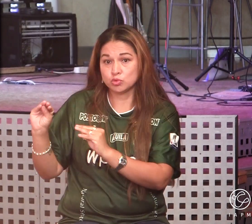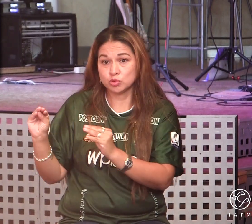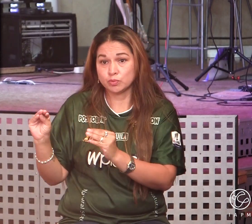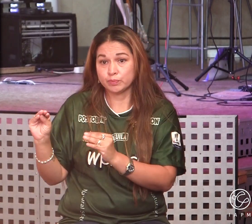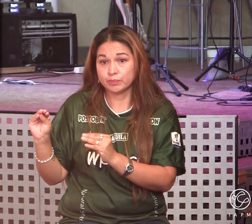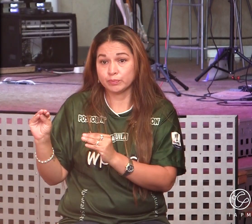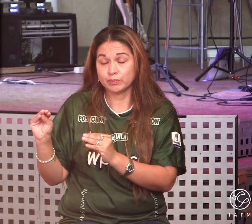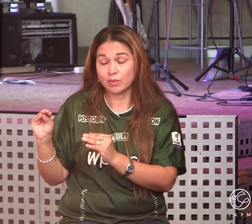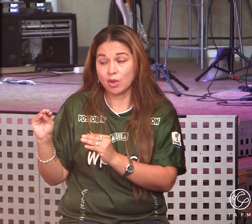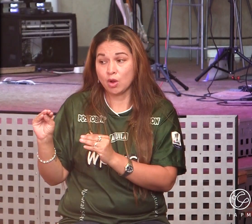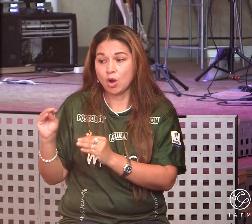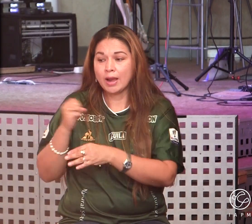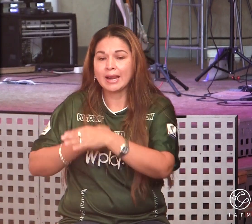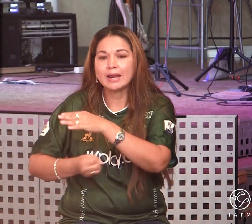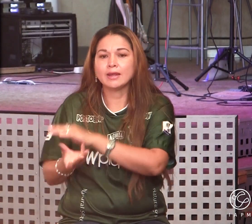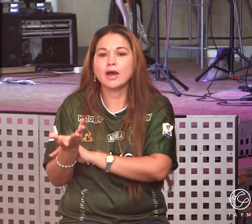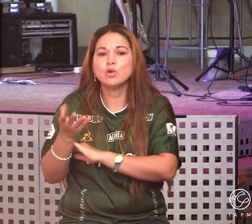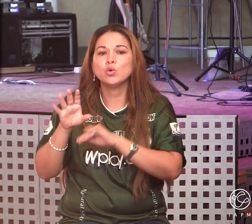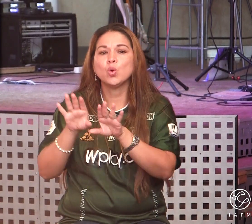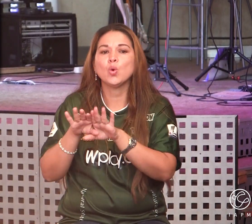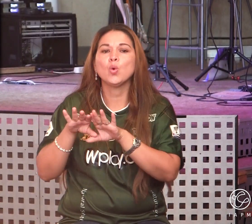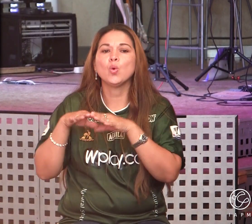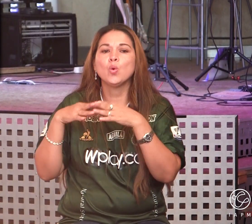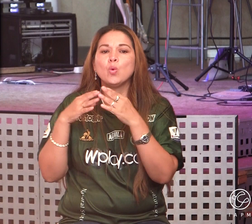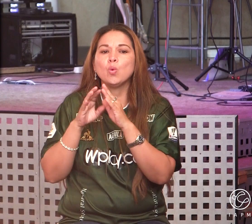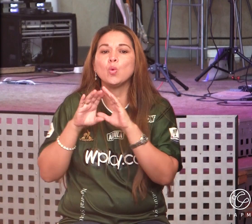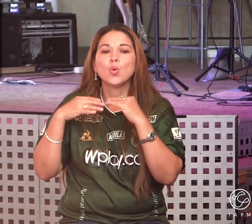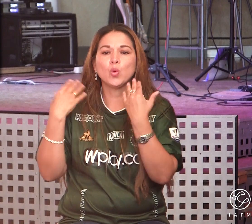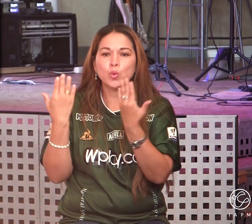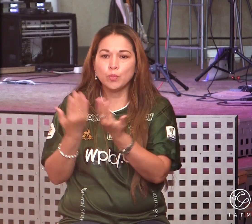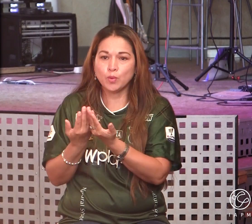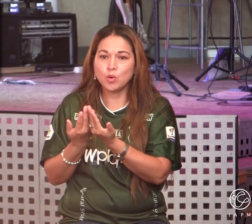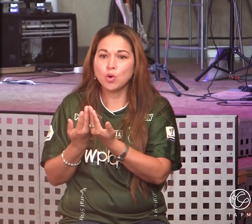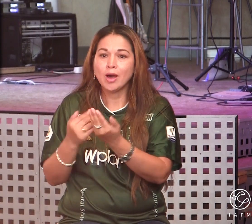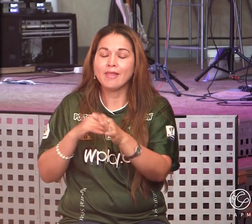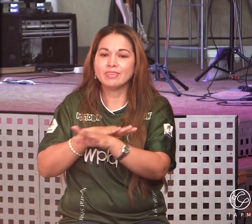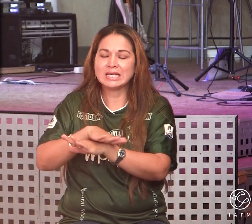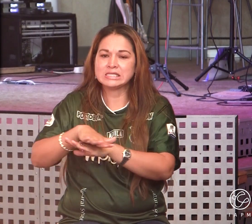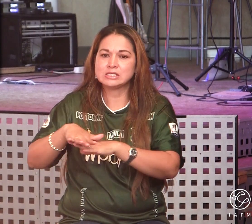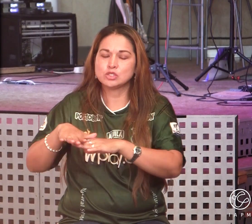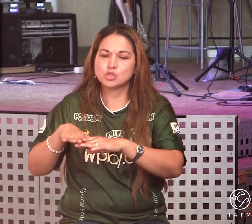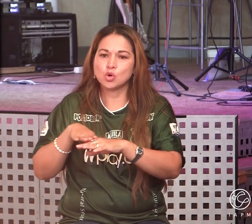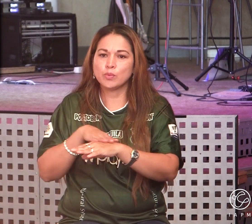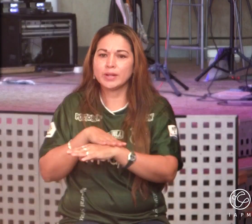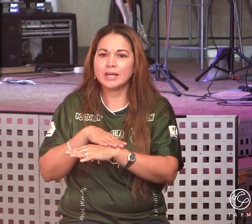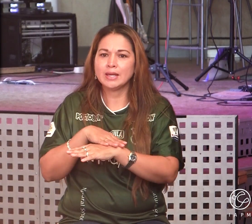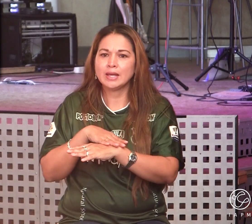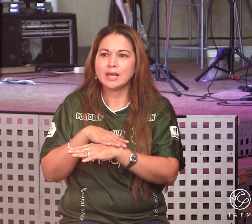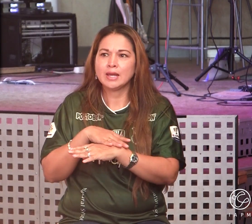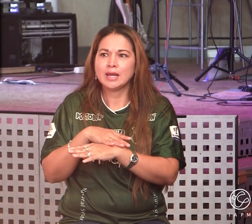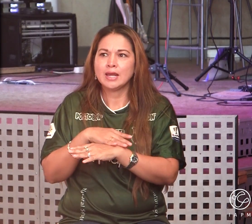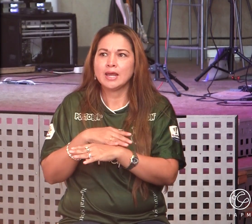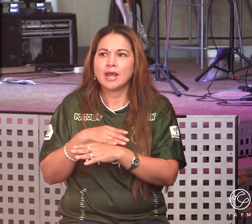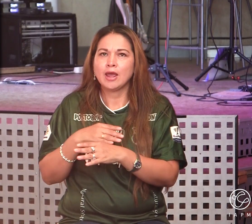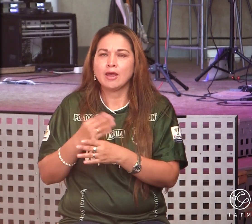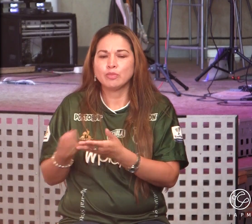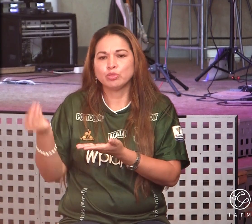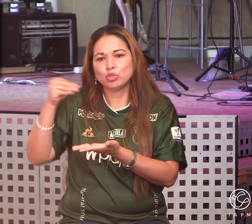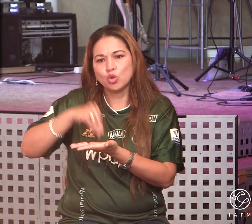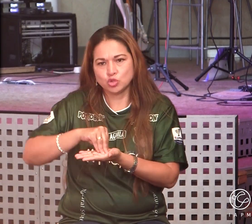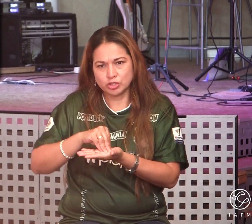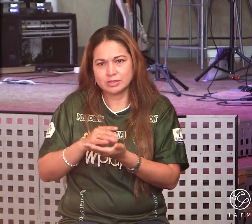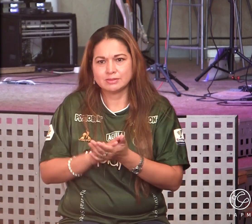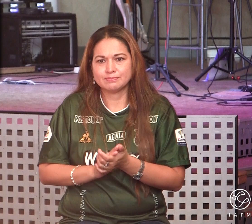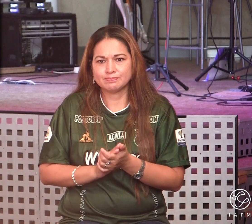llama sobredosis. Yo sé que la expresión suena tremendamente agresiva, de hecho creo que por esa razón la